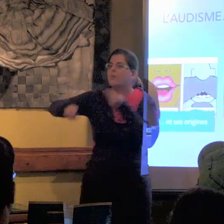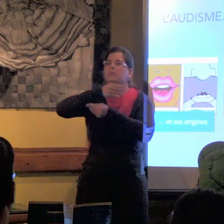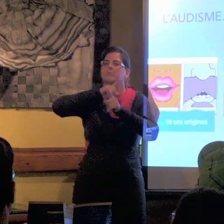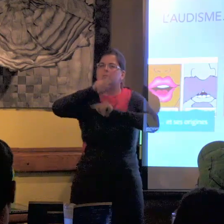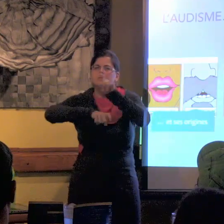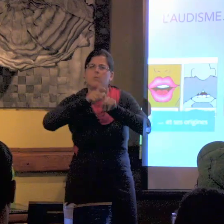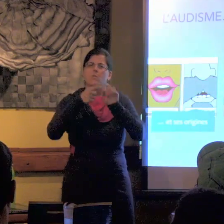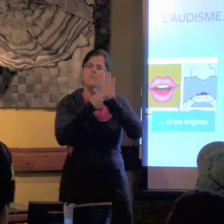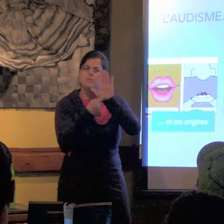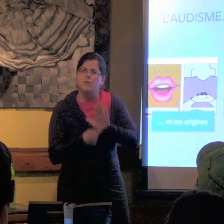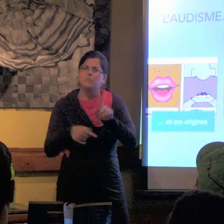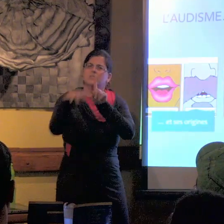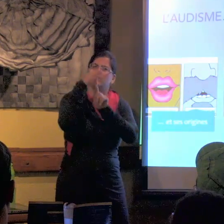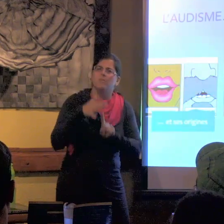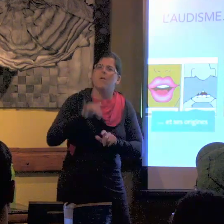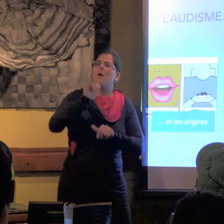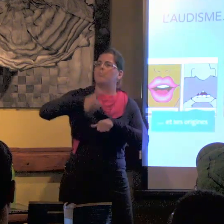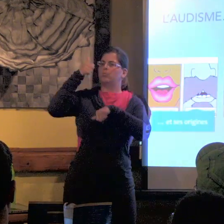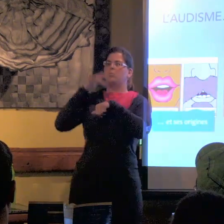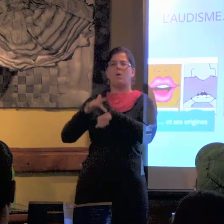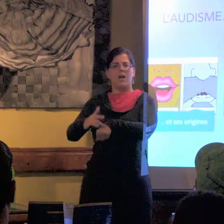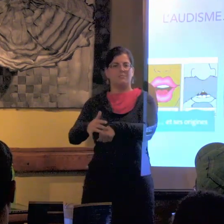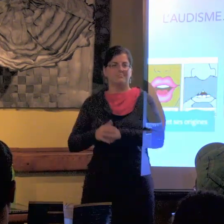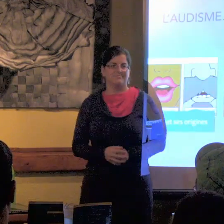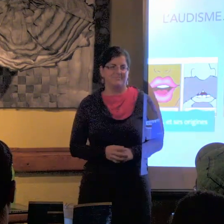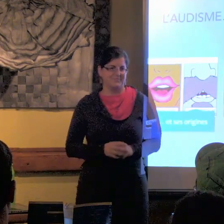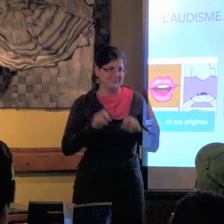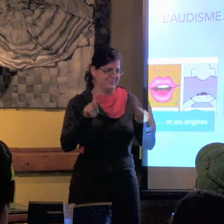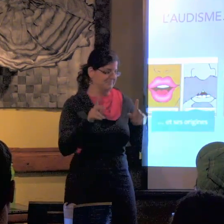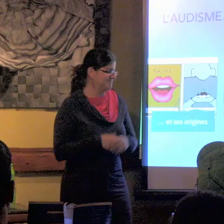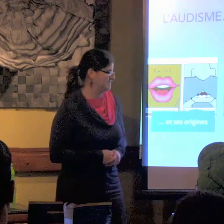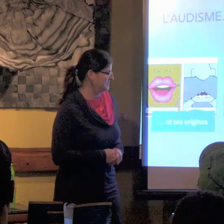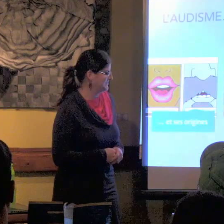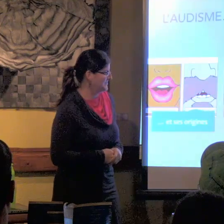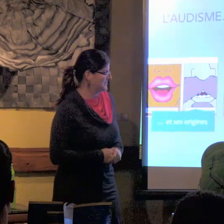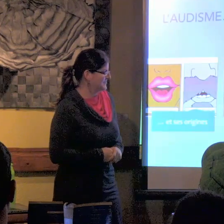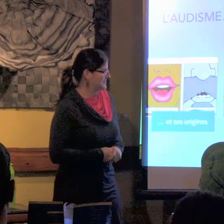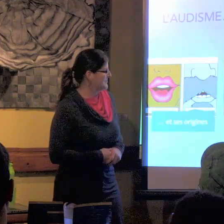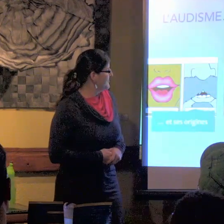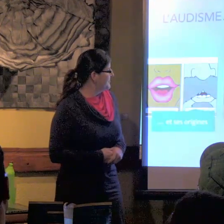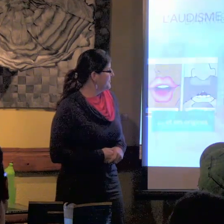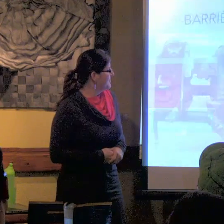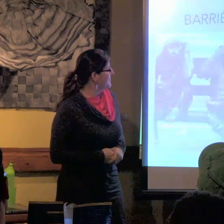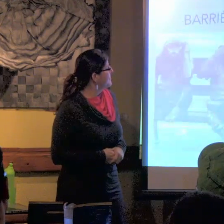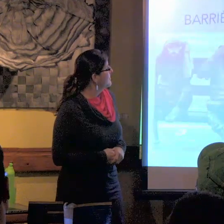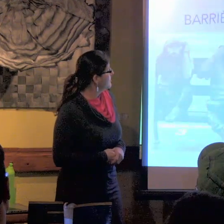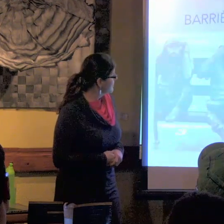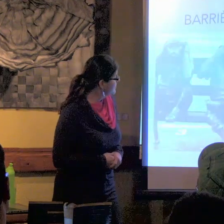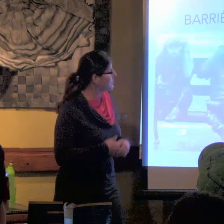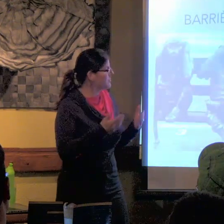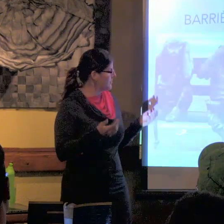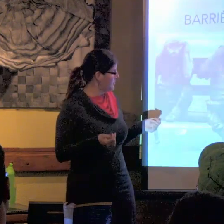Et finalement, on va pouvoir avoir également des échanges, des exemples de situations d'autisme afin de rendre la matière plus concrète.